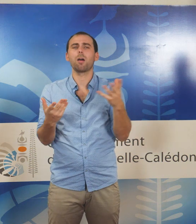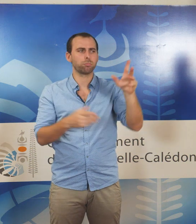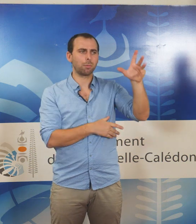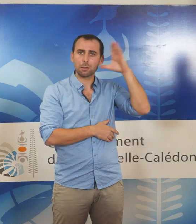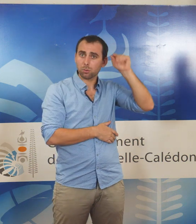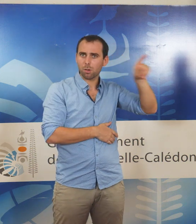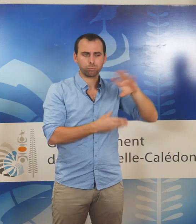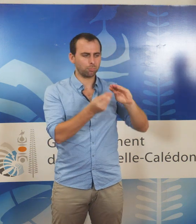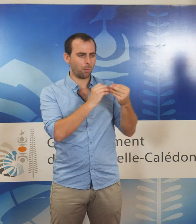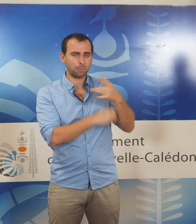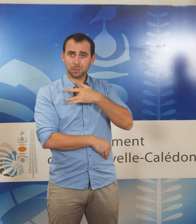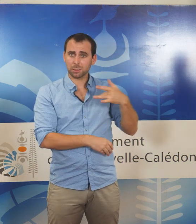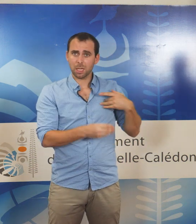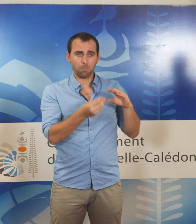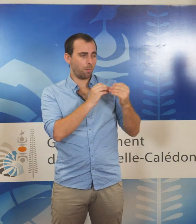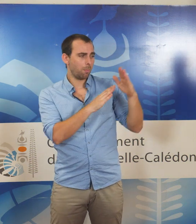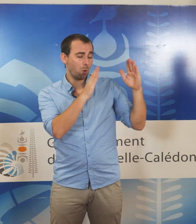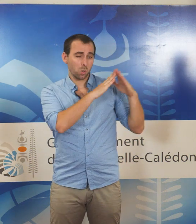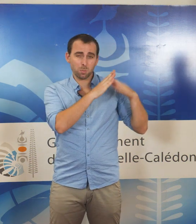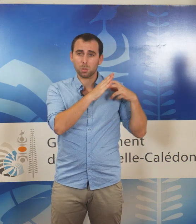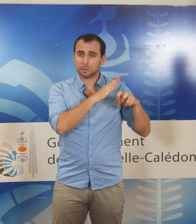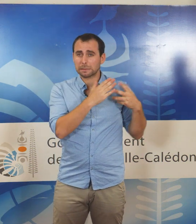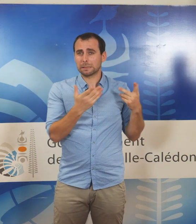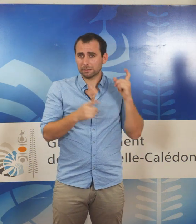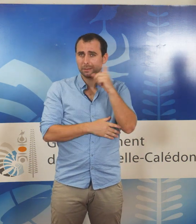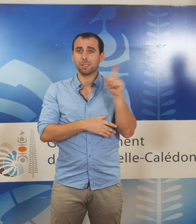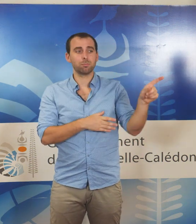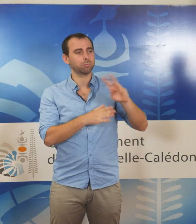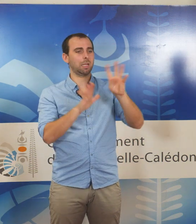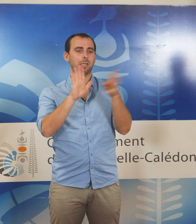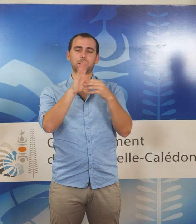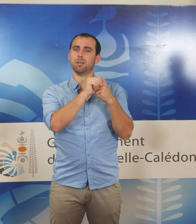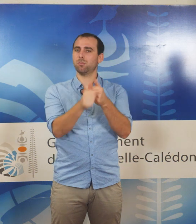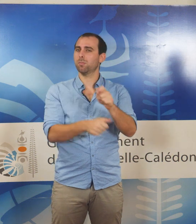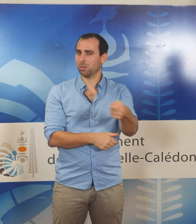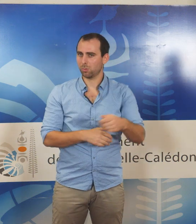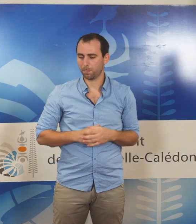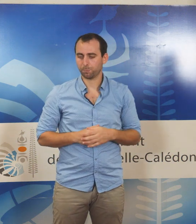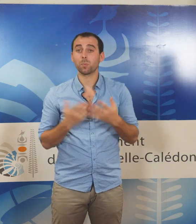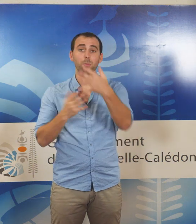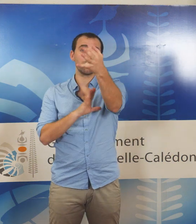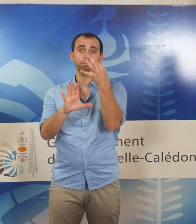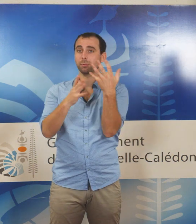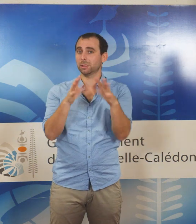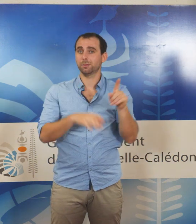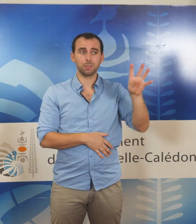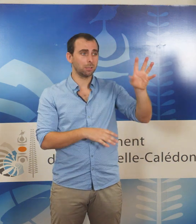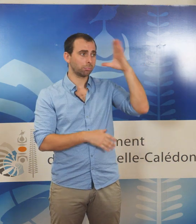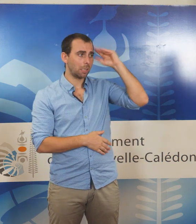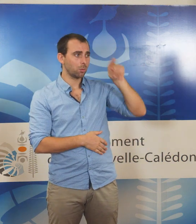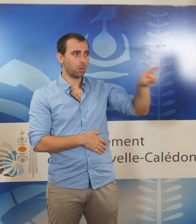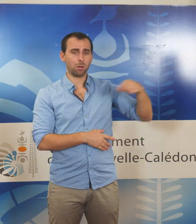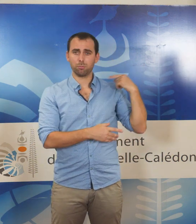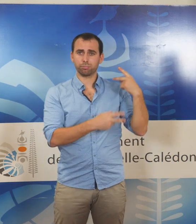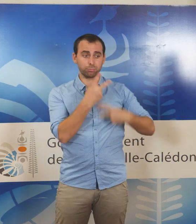ou de logement. Eh bien, bénéficient des critères généraux. Par contre, comme vous l'avez dit, il y a des étudiants qui sont en cours de cursus, d'autres qui sont en fin